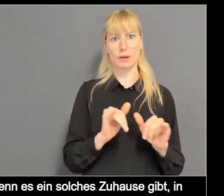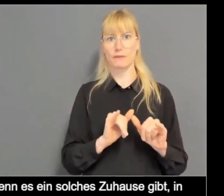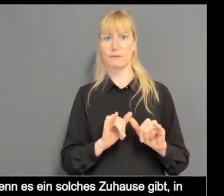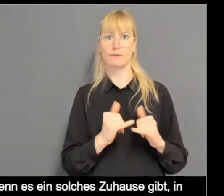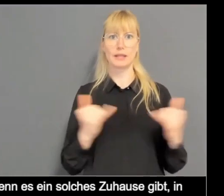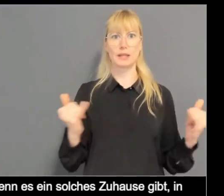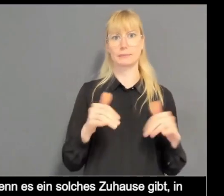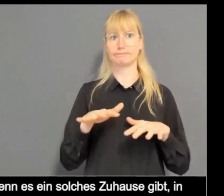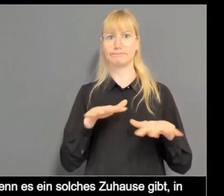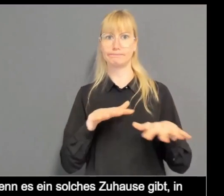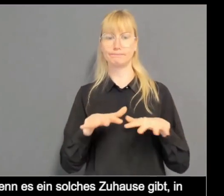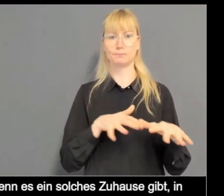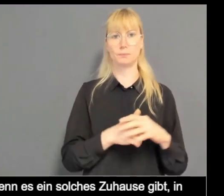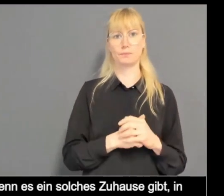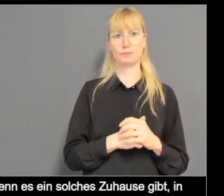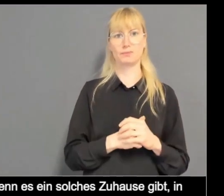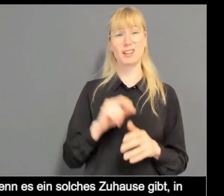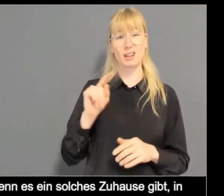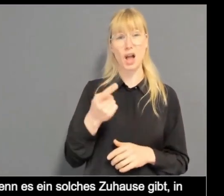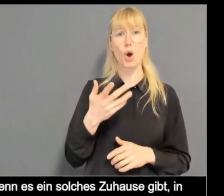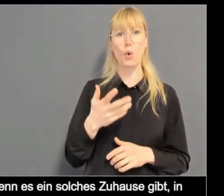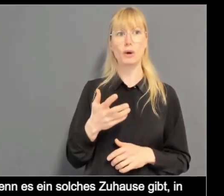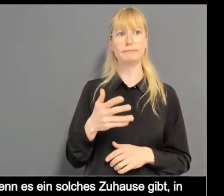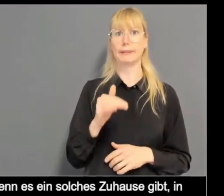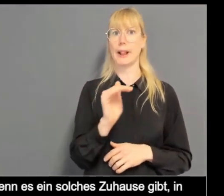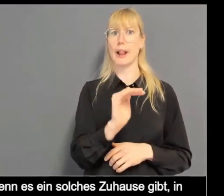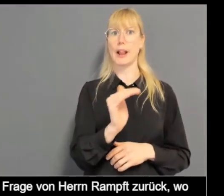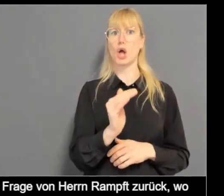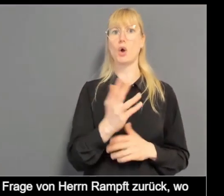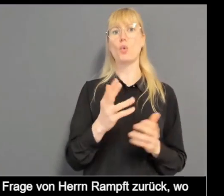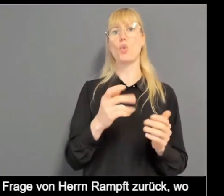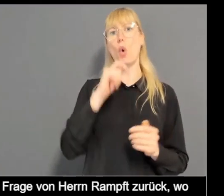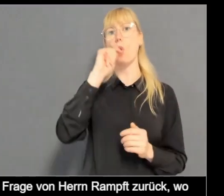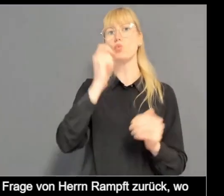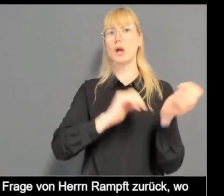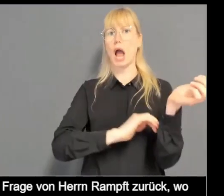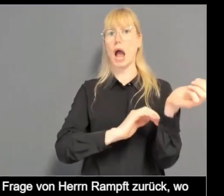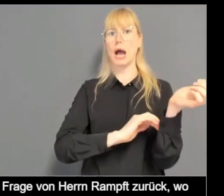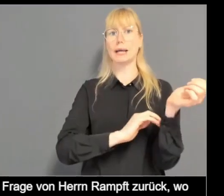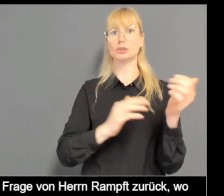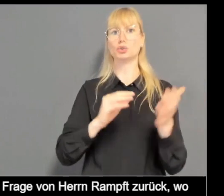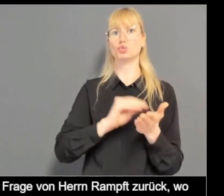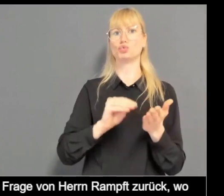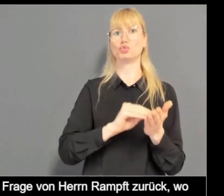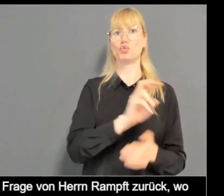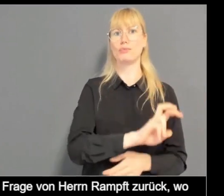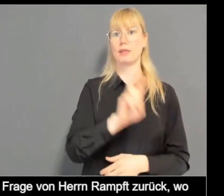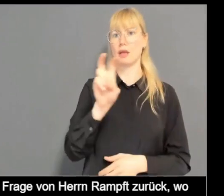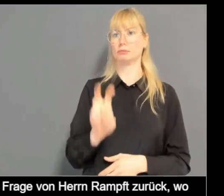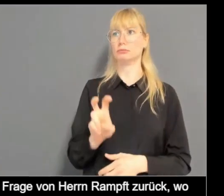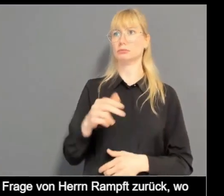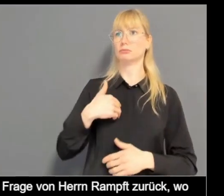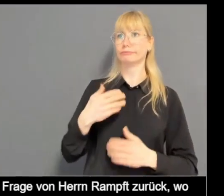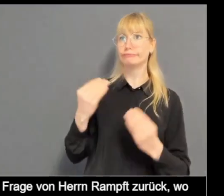wenig Sinn macht, in eine Grundrealschule oder Gymnasium einfach ein Kind passiert vielleicht mal reinzusetzen, was aber nichts versteht.